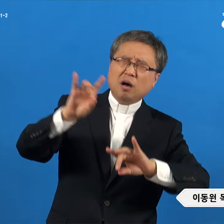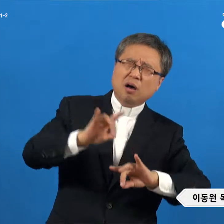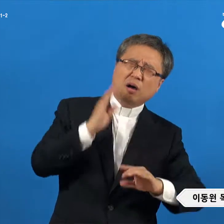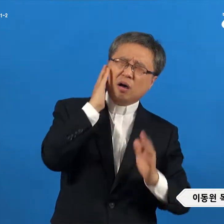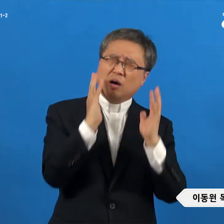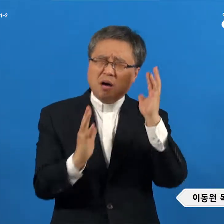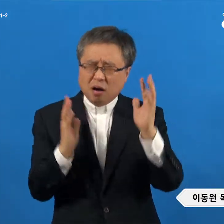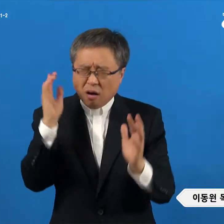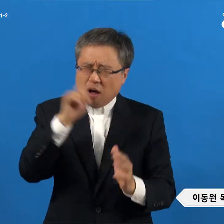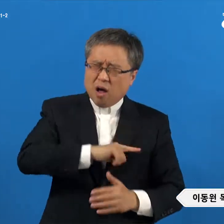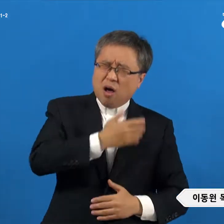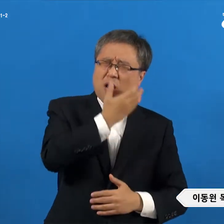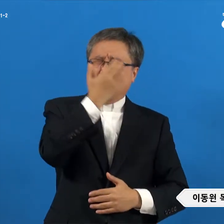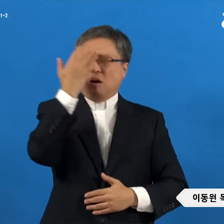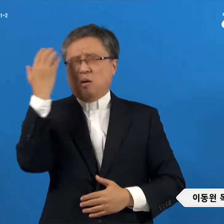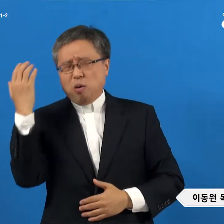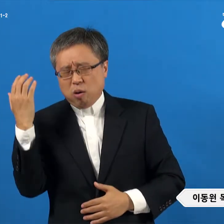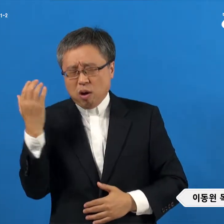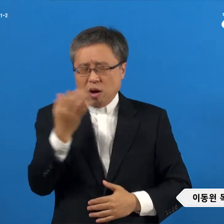악몽에 시달립니다. 언제 내가 체포될까?